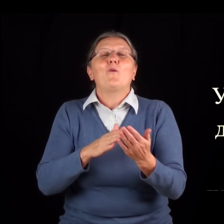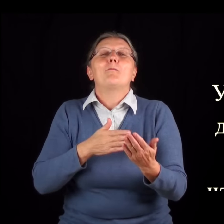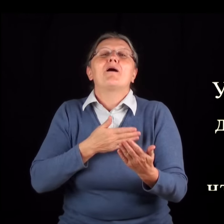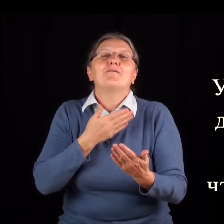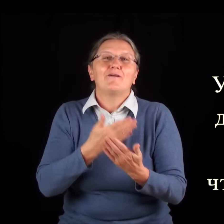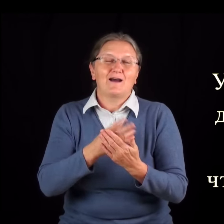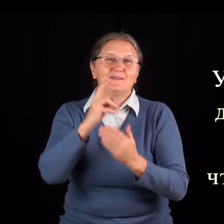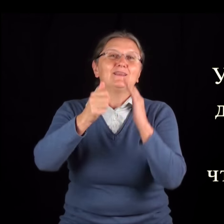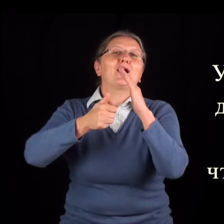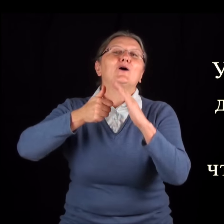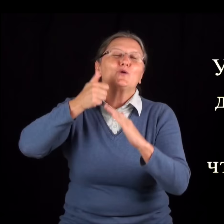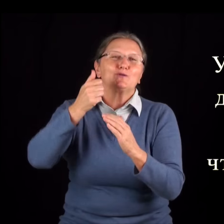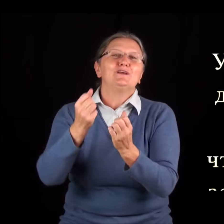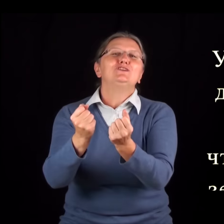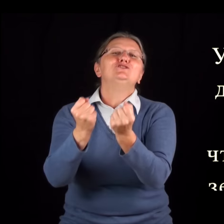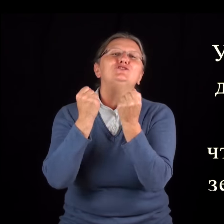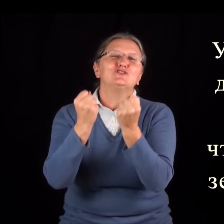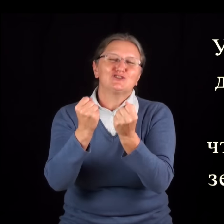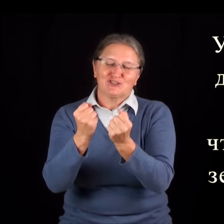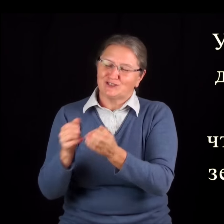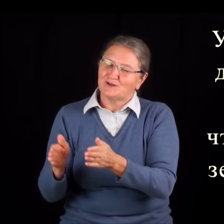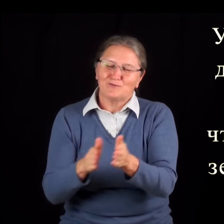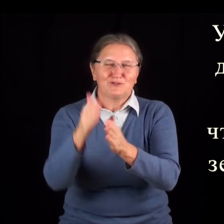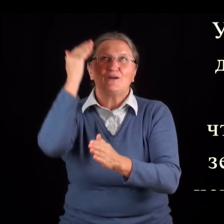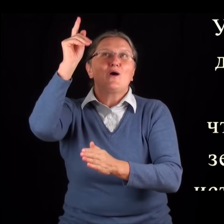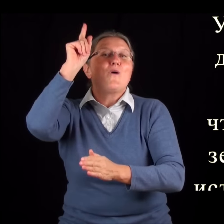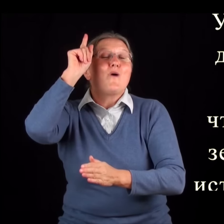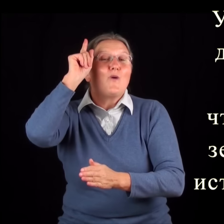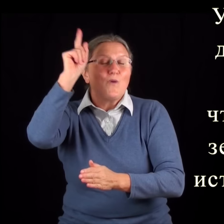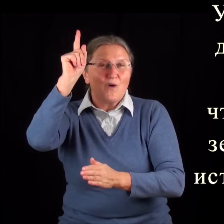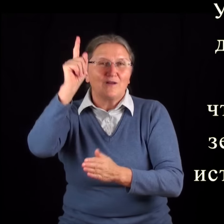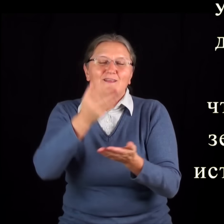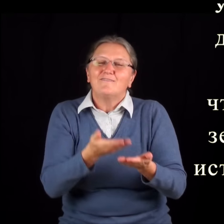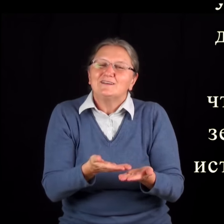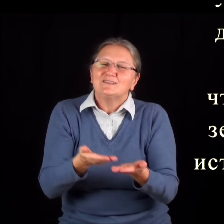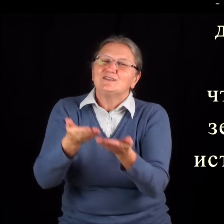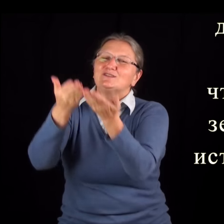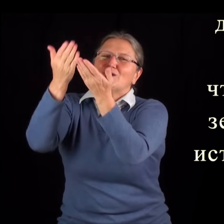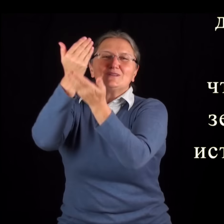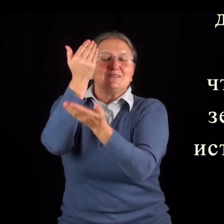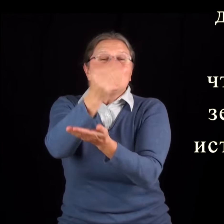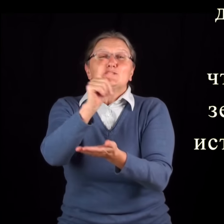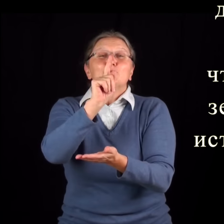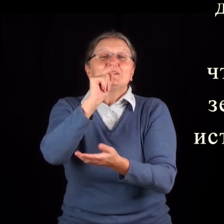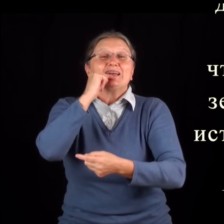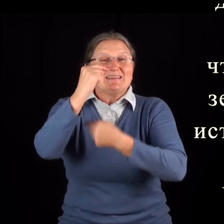Уповай на Господа и держись пути его, и он вознесет тебя, чтобы ты